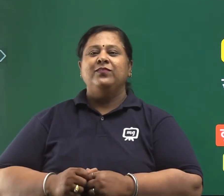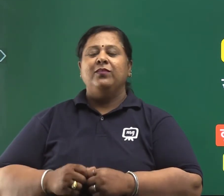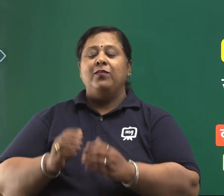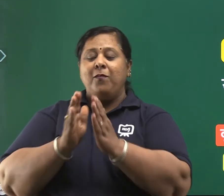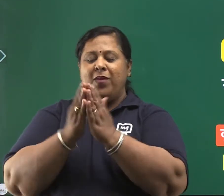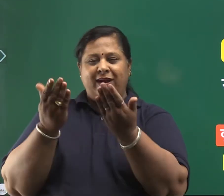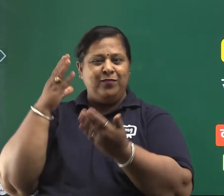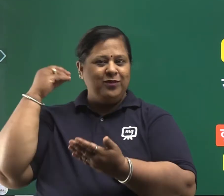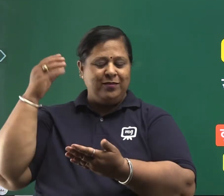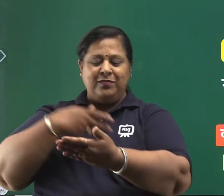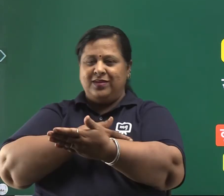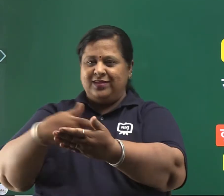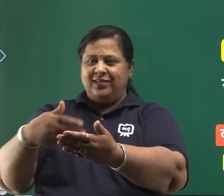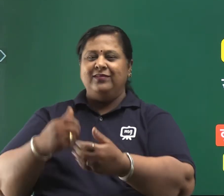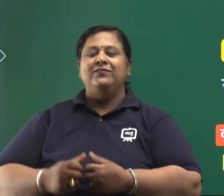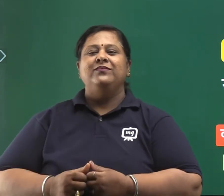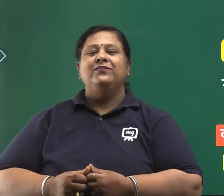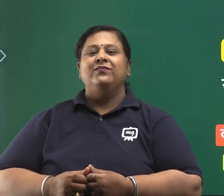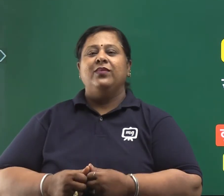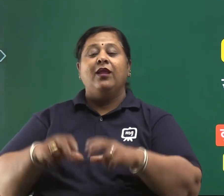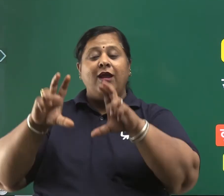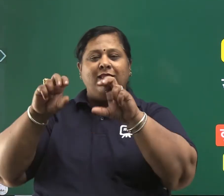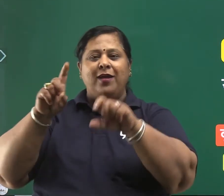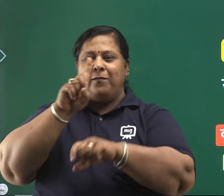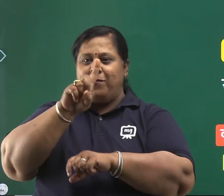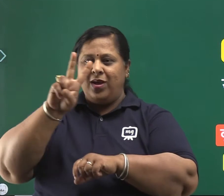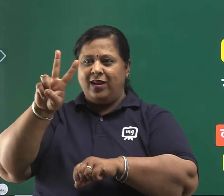पाठ्य पुस्तक बसंत के अध्याय 12